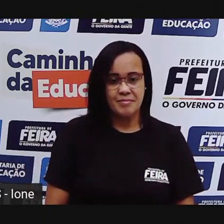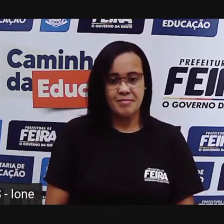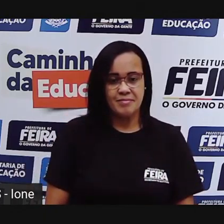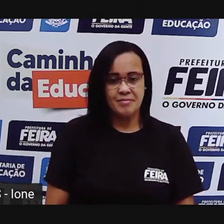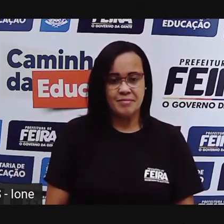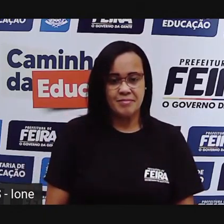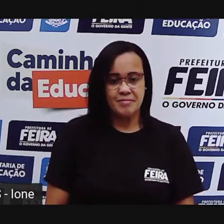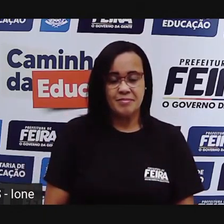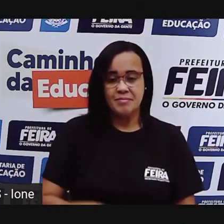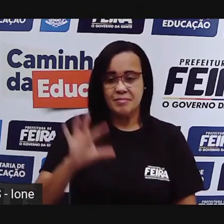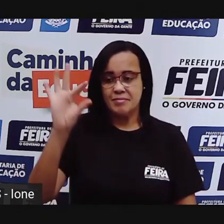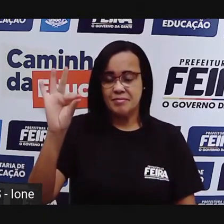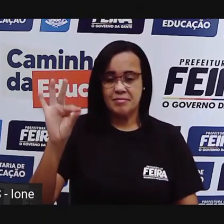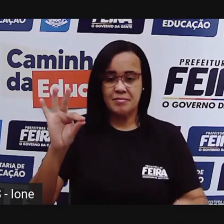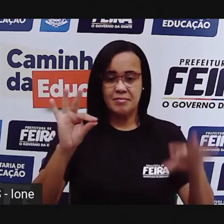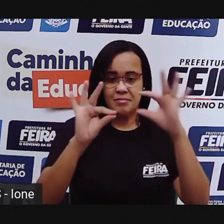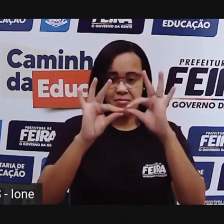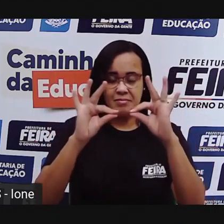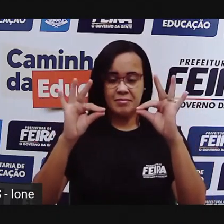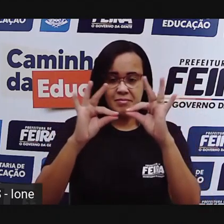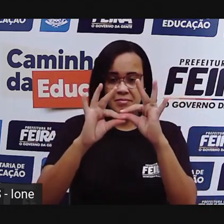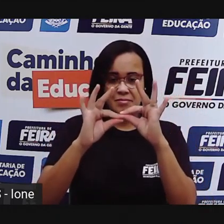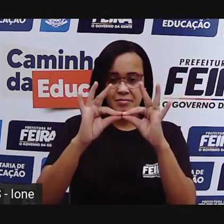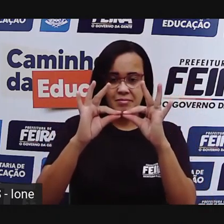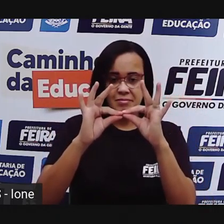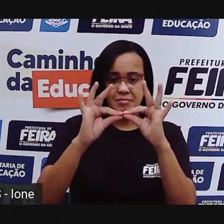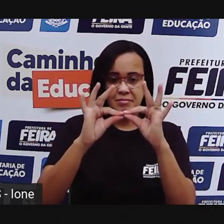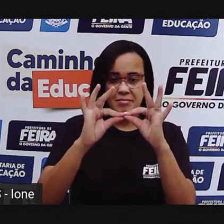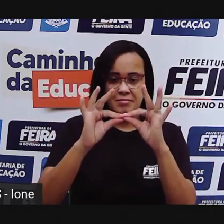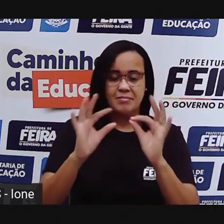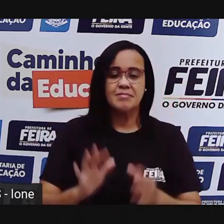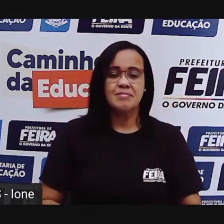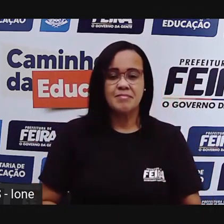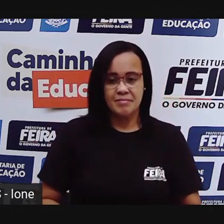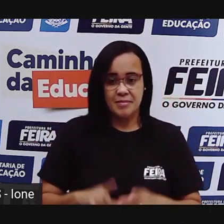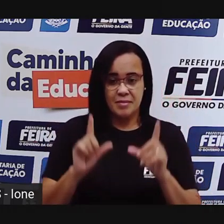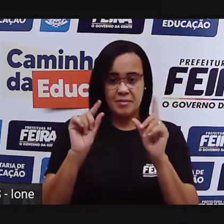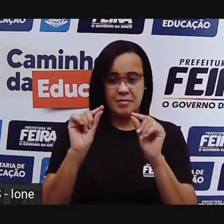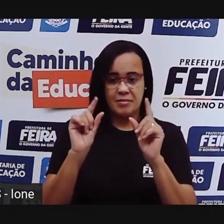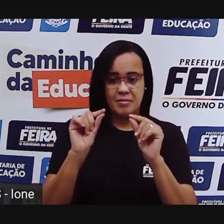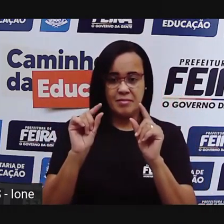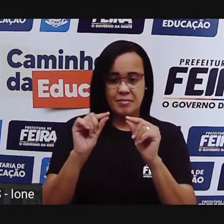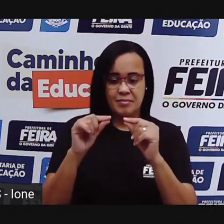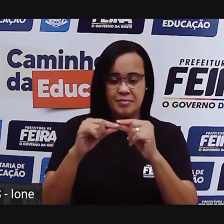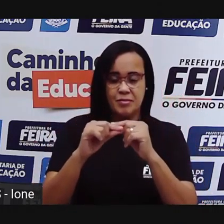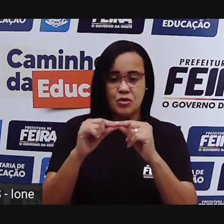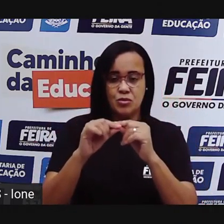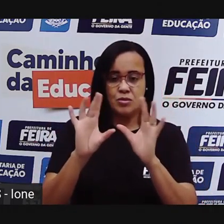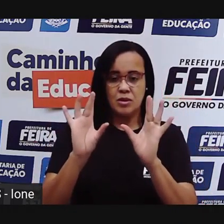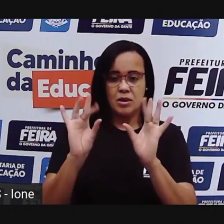com ponta. Juntou, meninada? Vocês estão conseguindo?